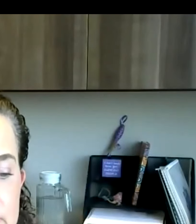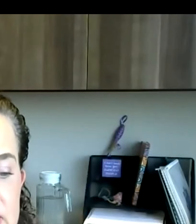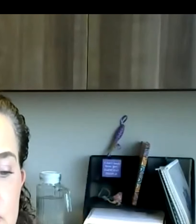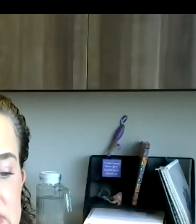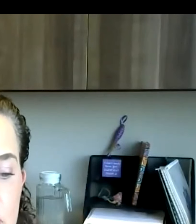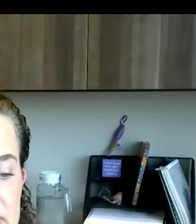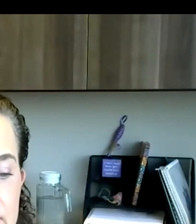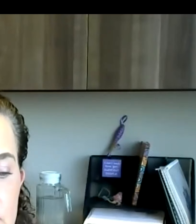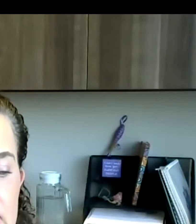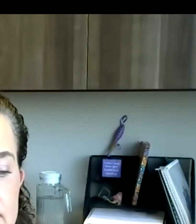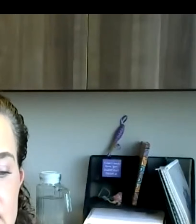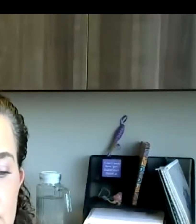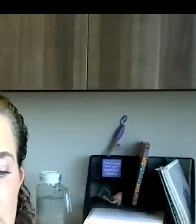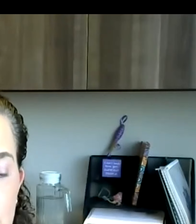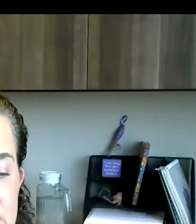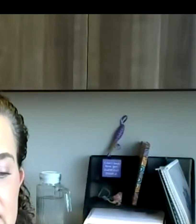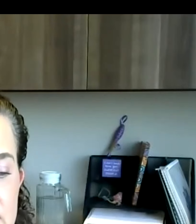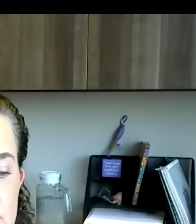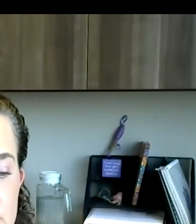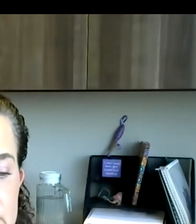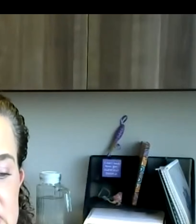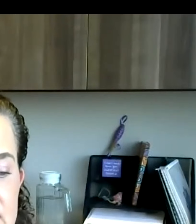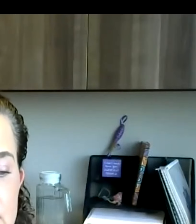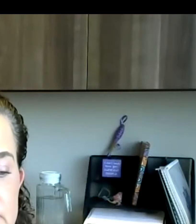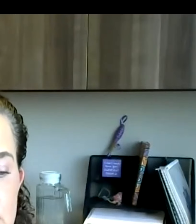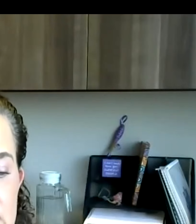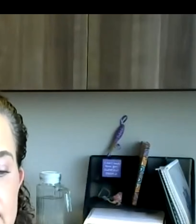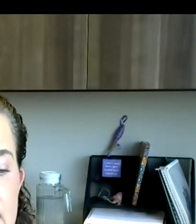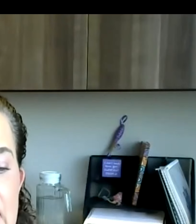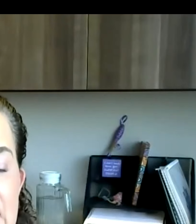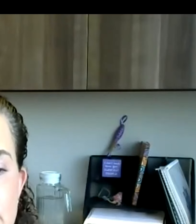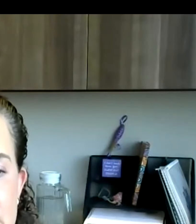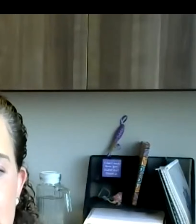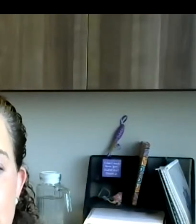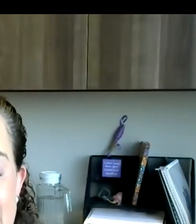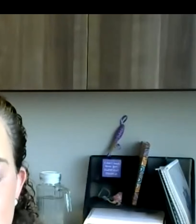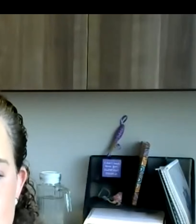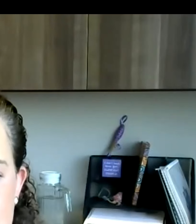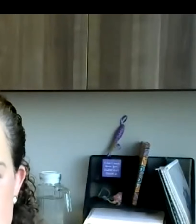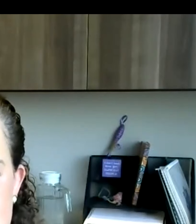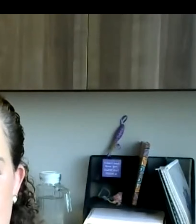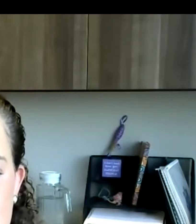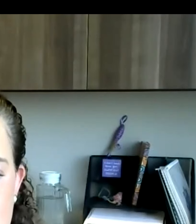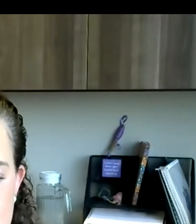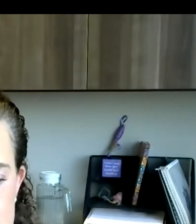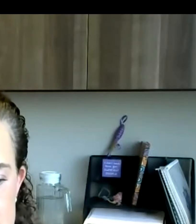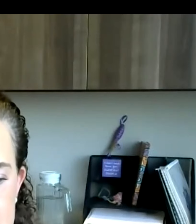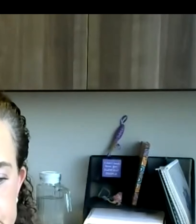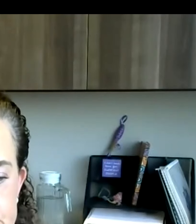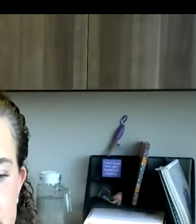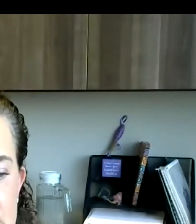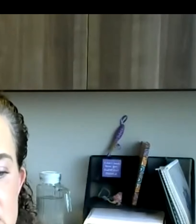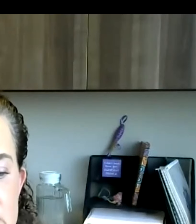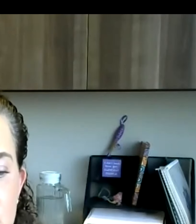responsable no está obligado a entregar una copia del aviso de privacidad al titular a menos que éste lo